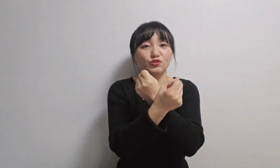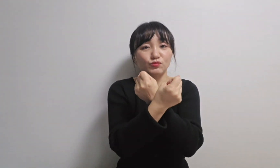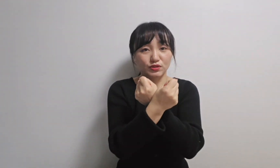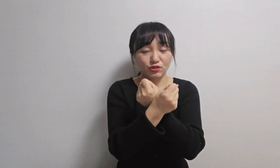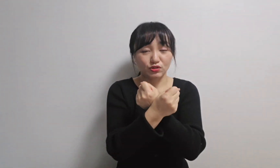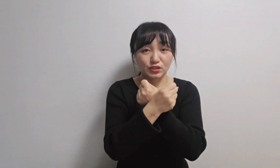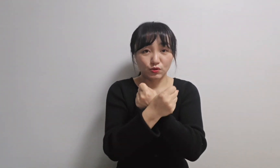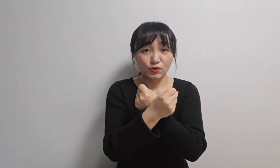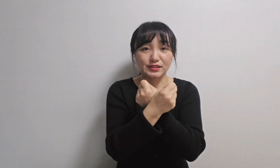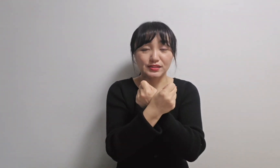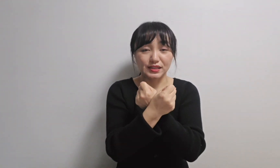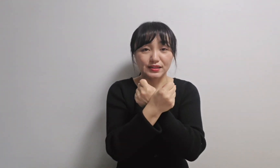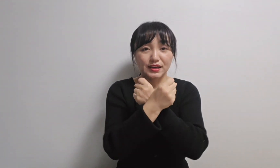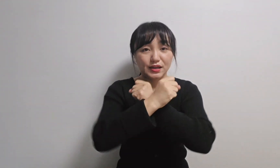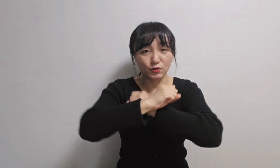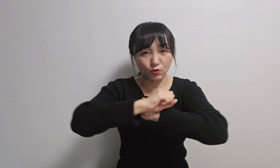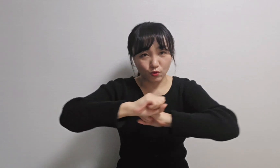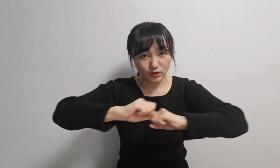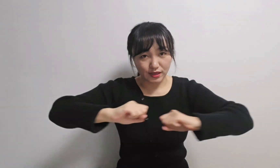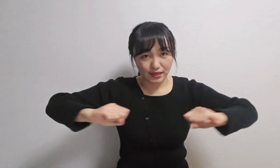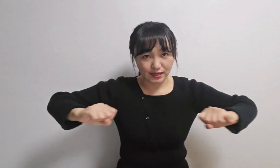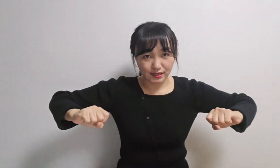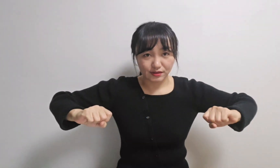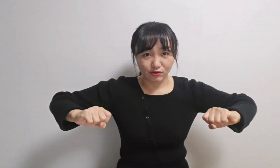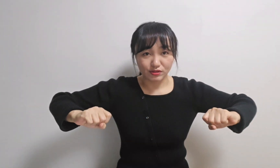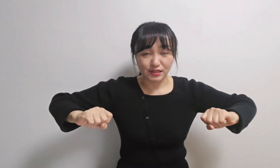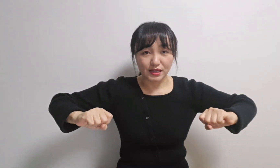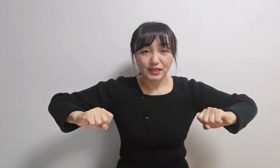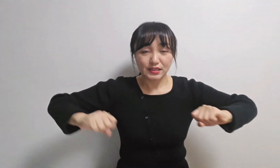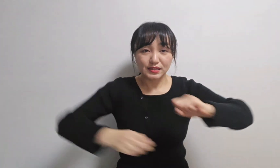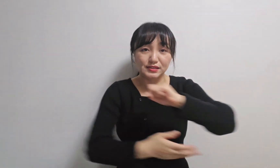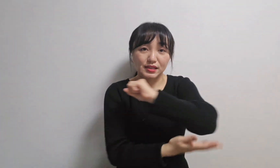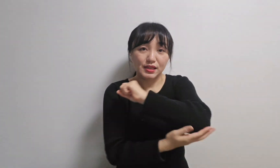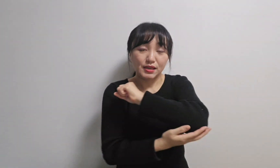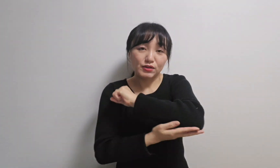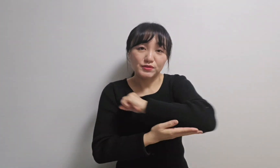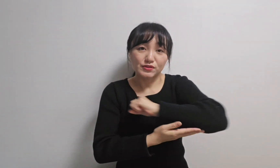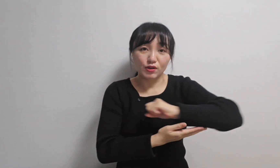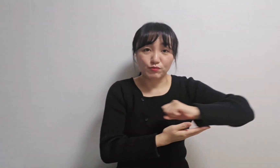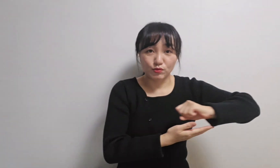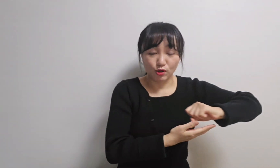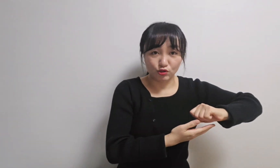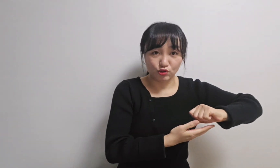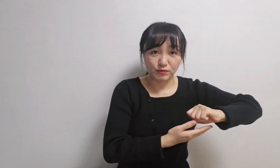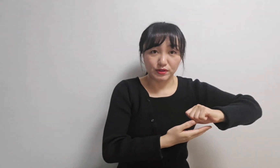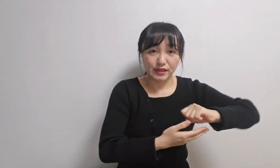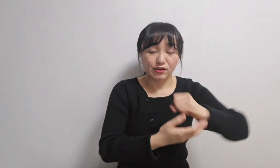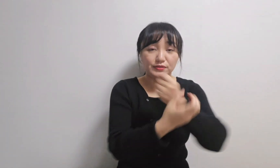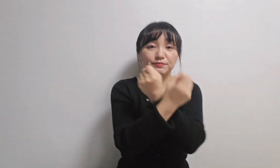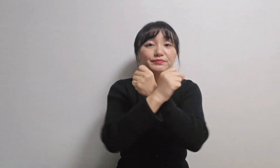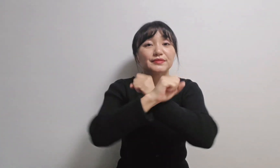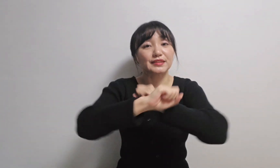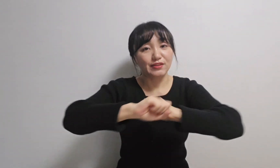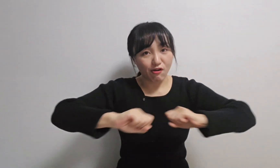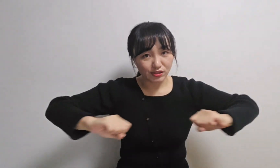주먹 접으시고 X자에다가 이렇게 넓다. 이때 이제 팔꿈치가 옆으로 벌려주시면 돼요. 넓다.